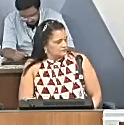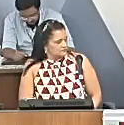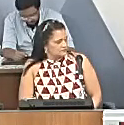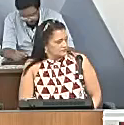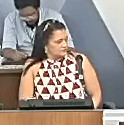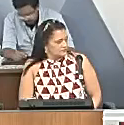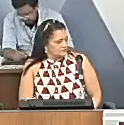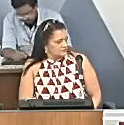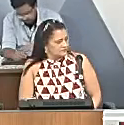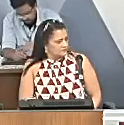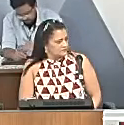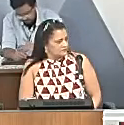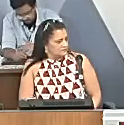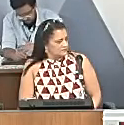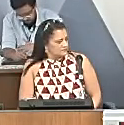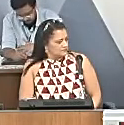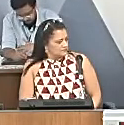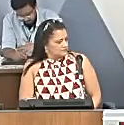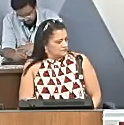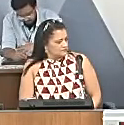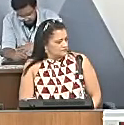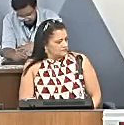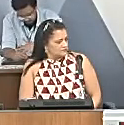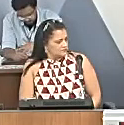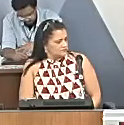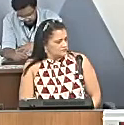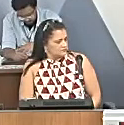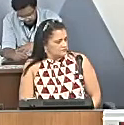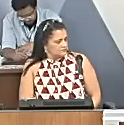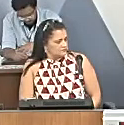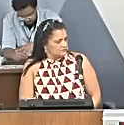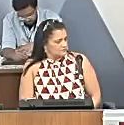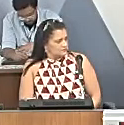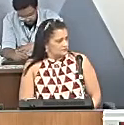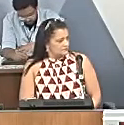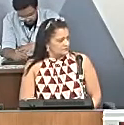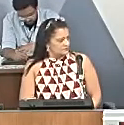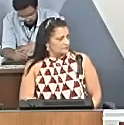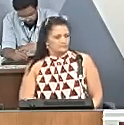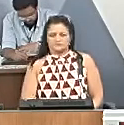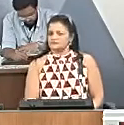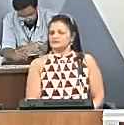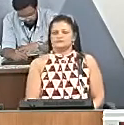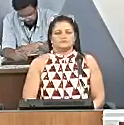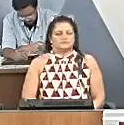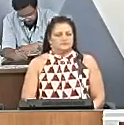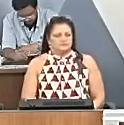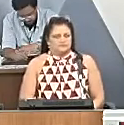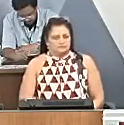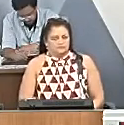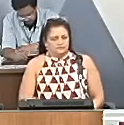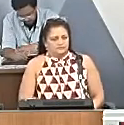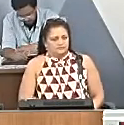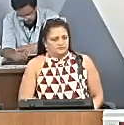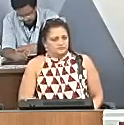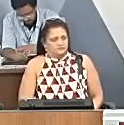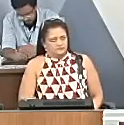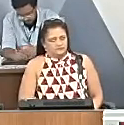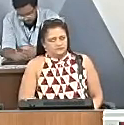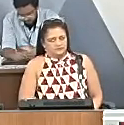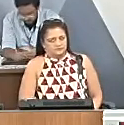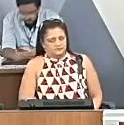é muito pior com você disse você está no hospital chega uma pessoa com surdez